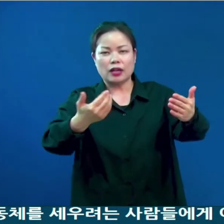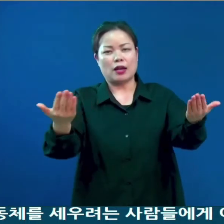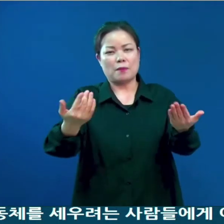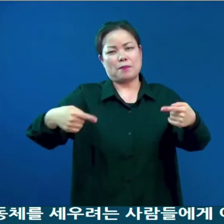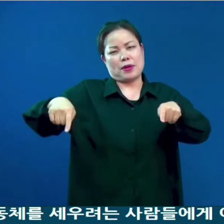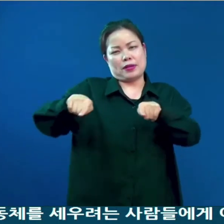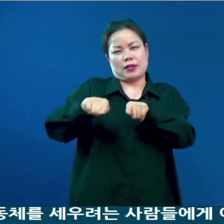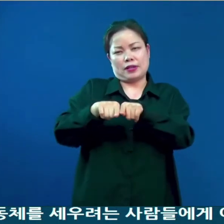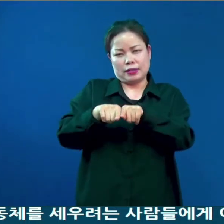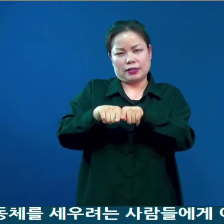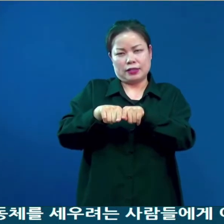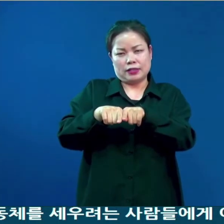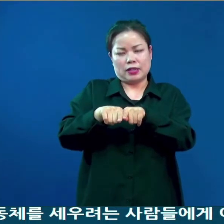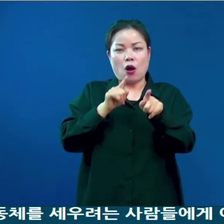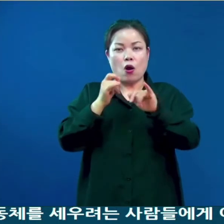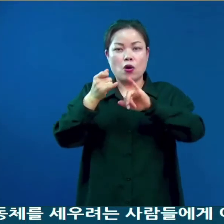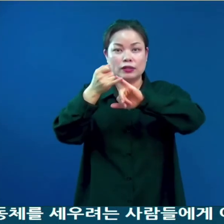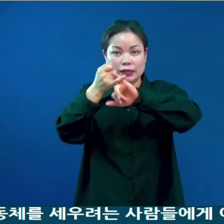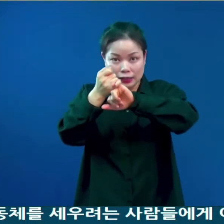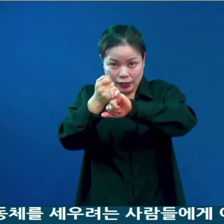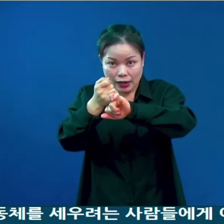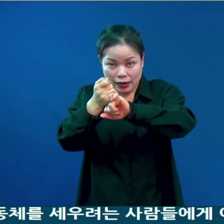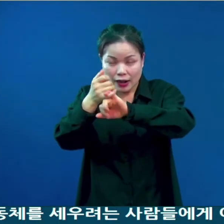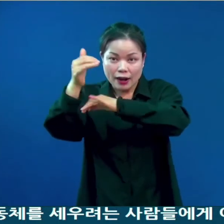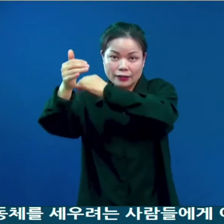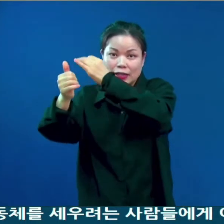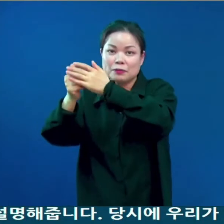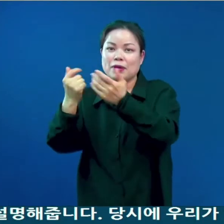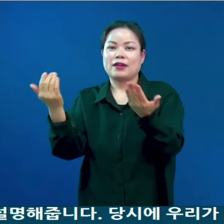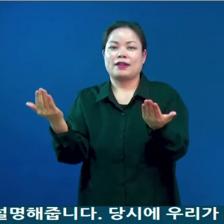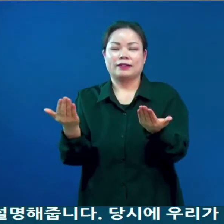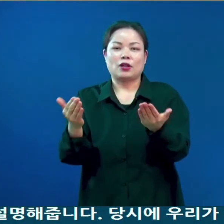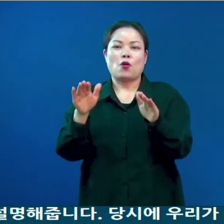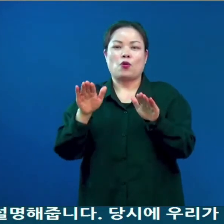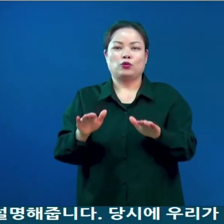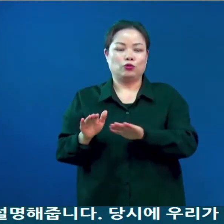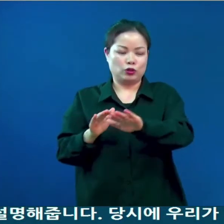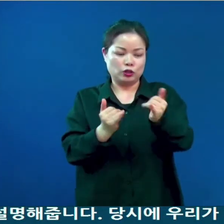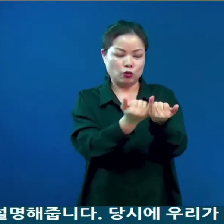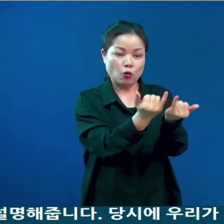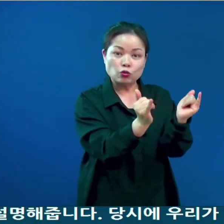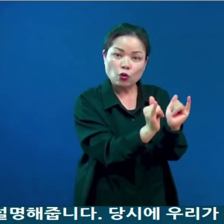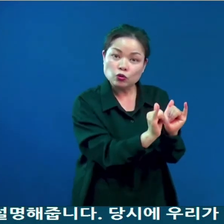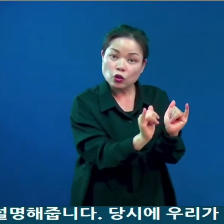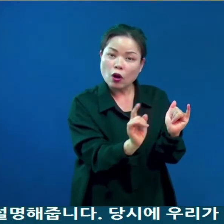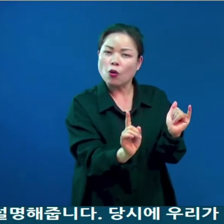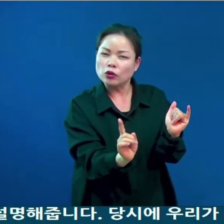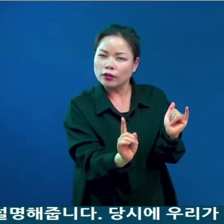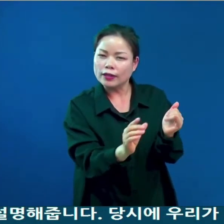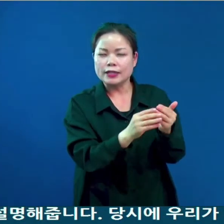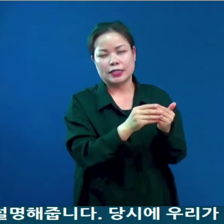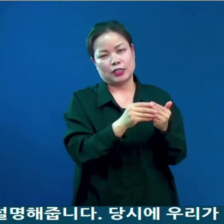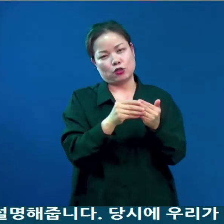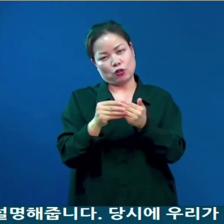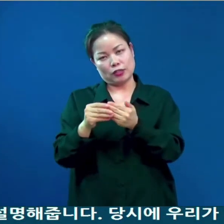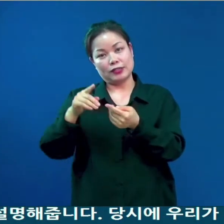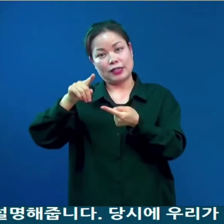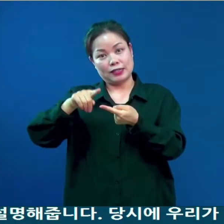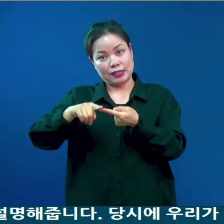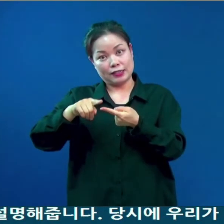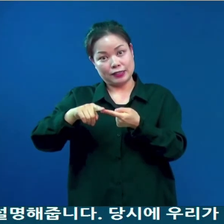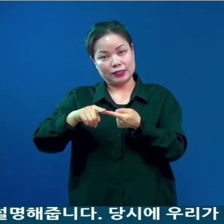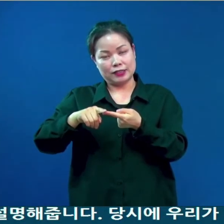역사하셨던 그 언약과 하나님의 역사가 오늘 우리 공동체를 어떻게 인도해 가시는지에